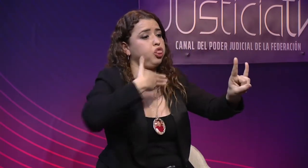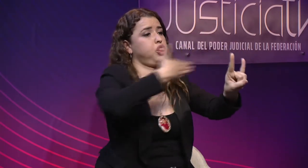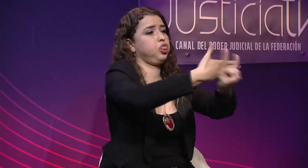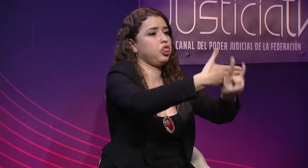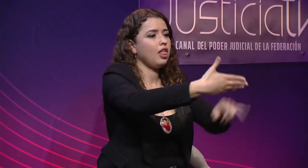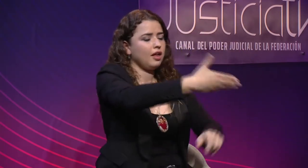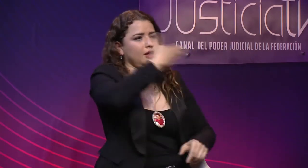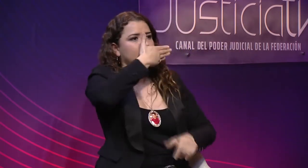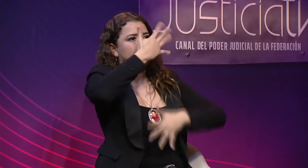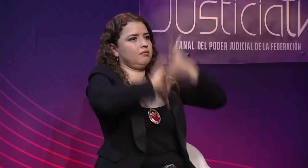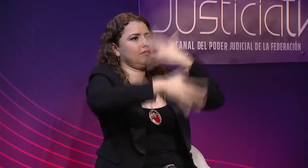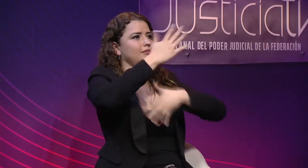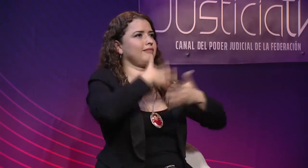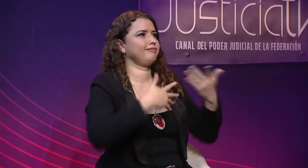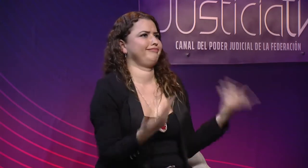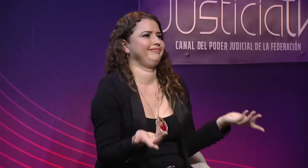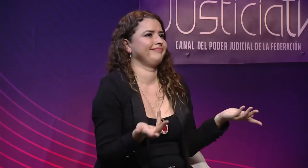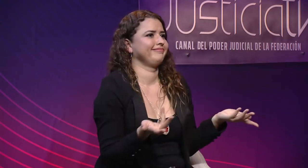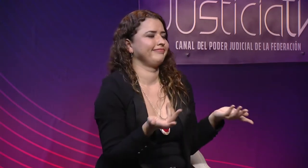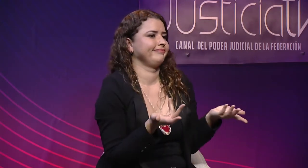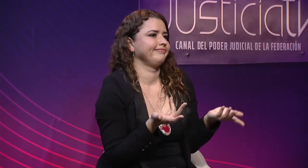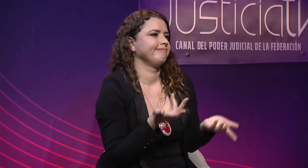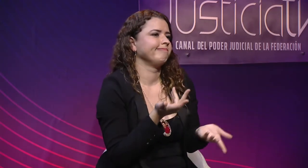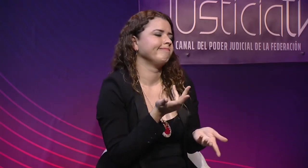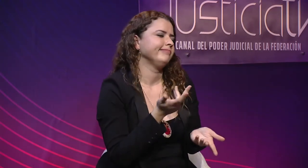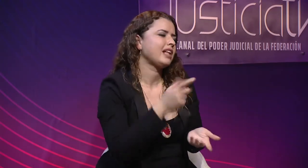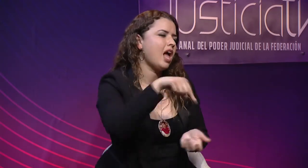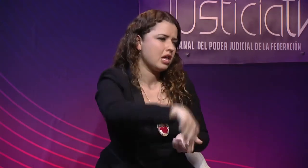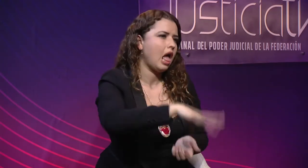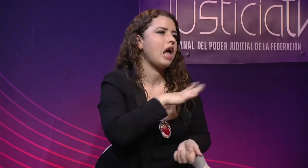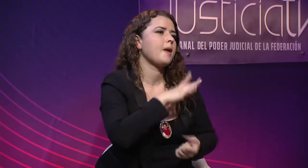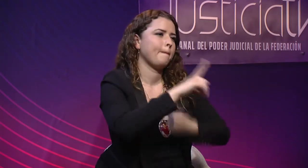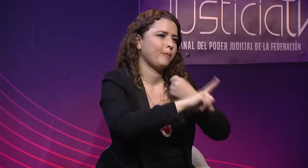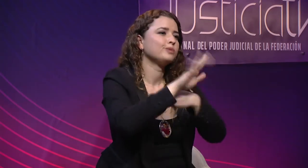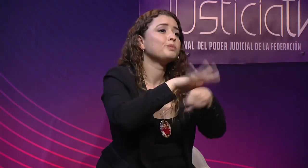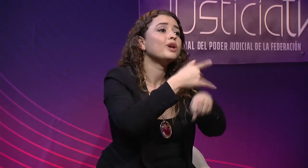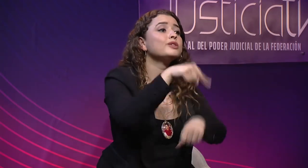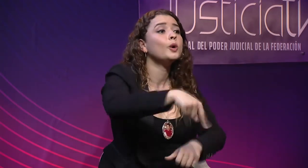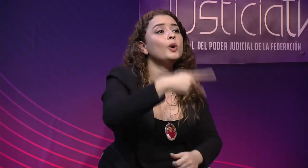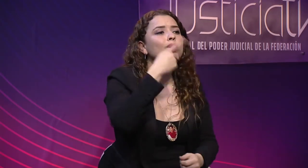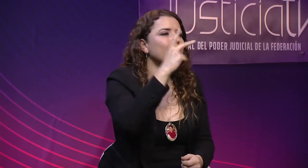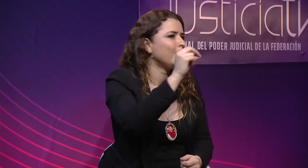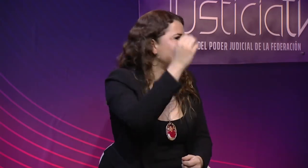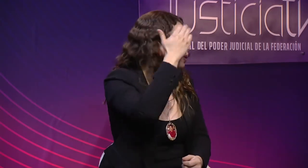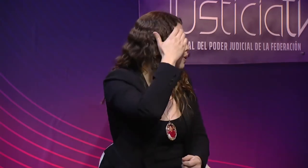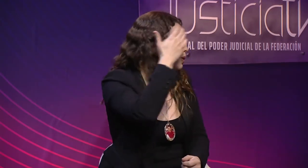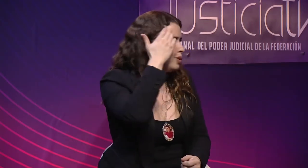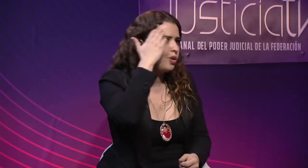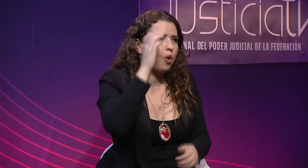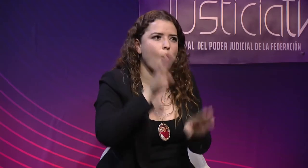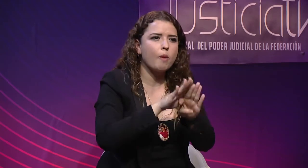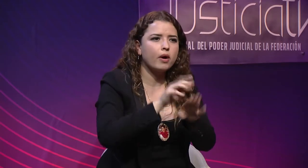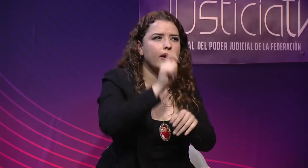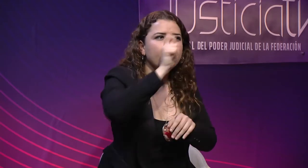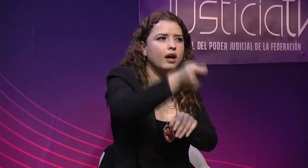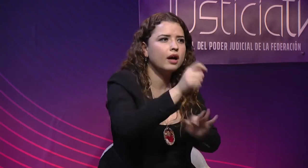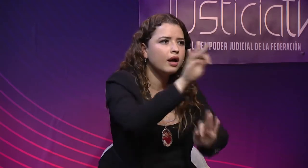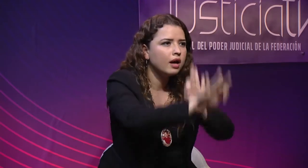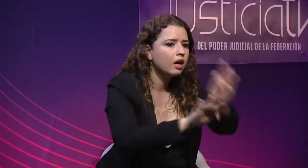grande y luego peor, que los ponen los subtítulos o los logos de la televisión y